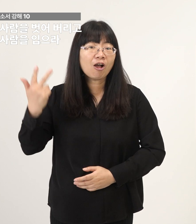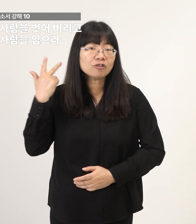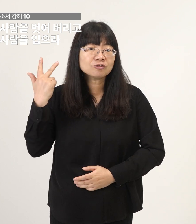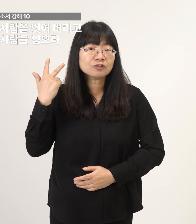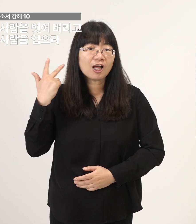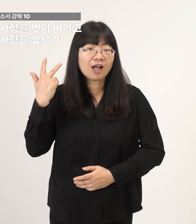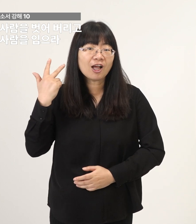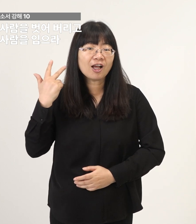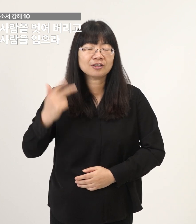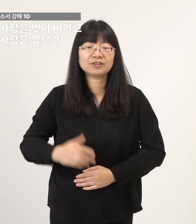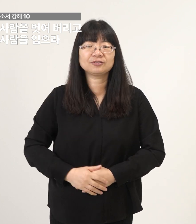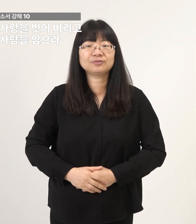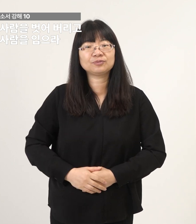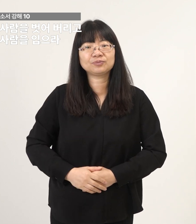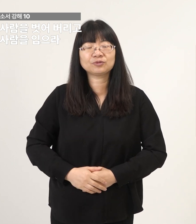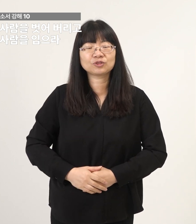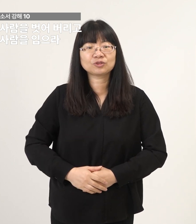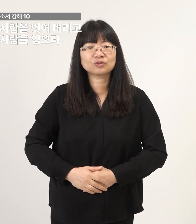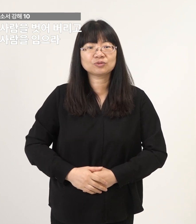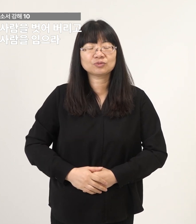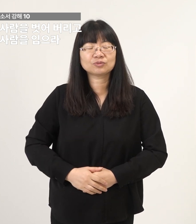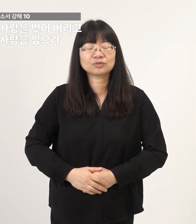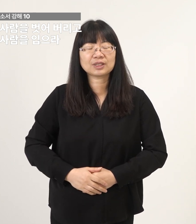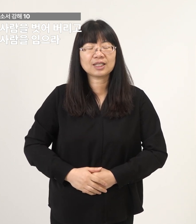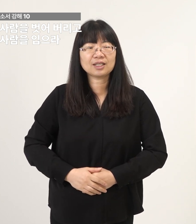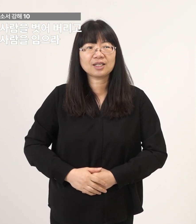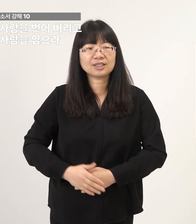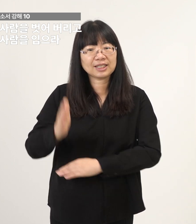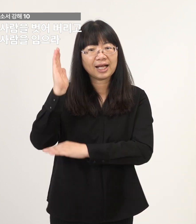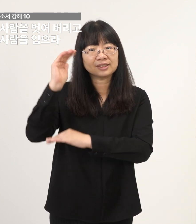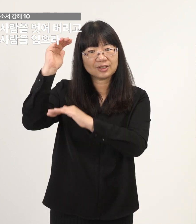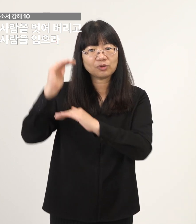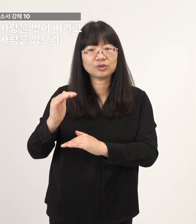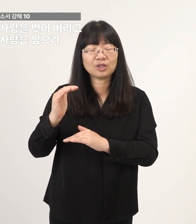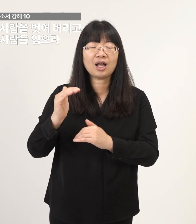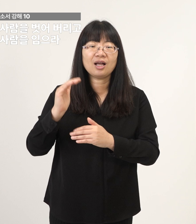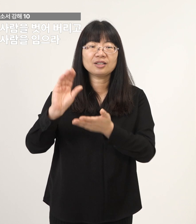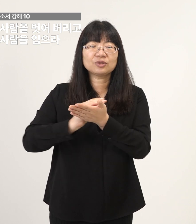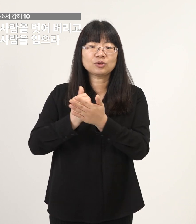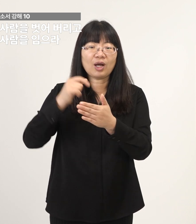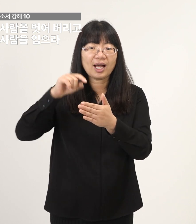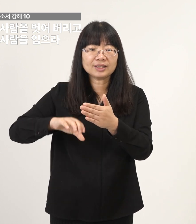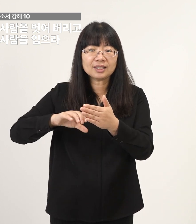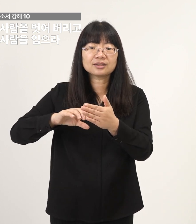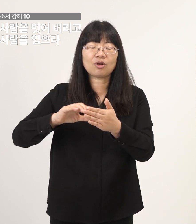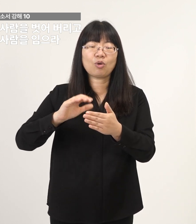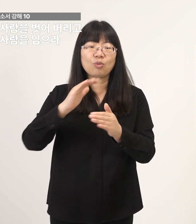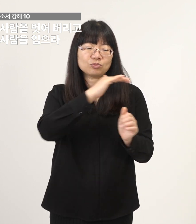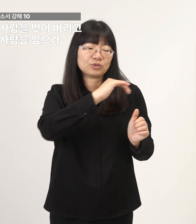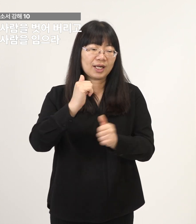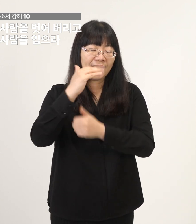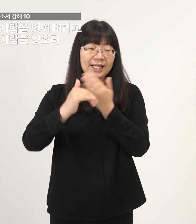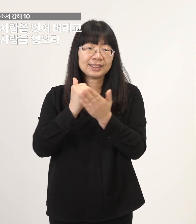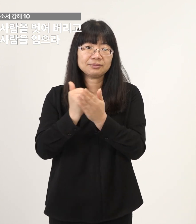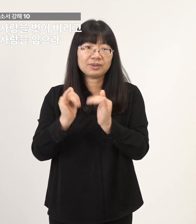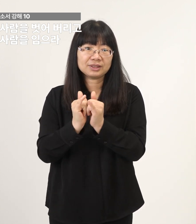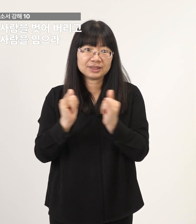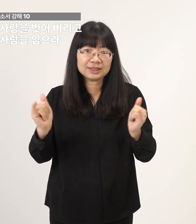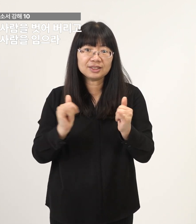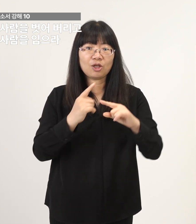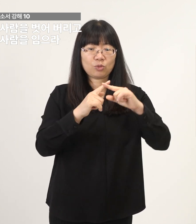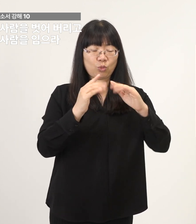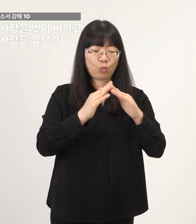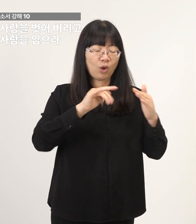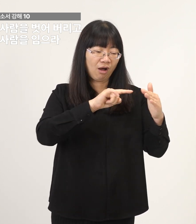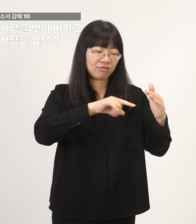지난주는 우리가 그리스도 안에서 부름받은 하나님의 백성들이 또 교회에서 말씀의